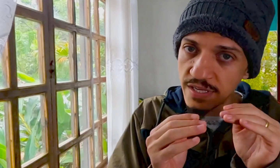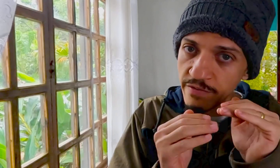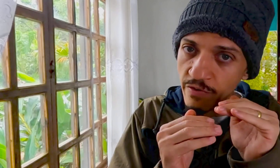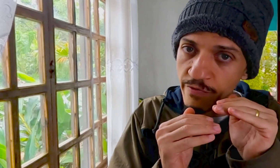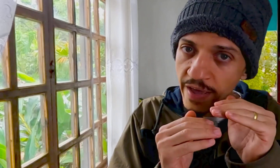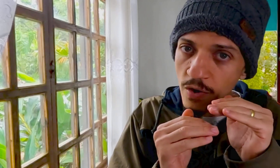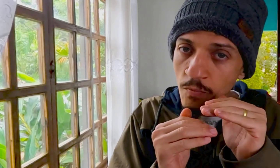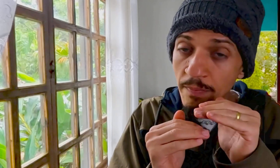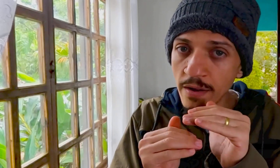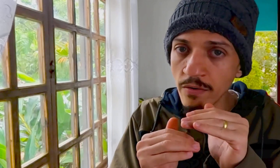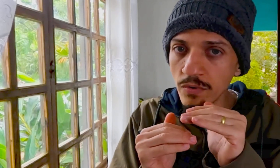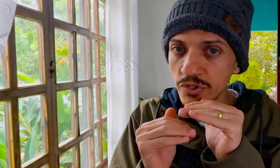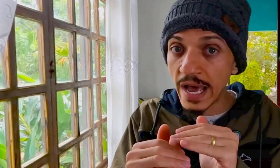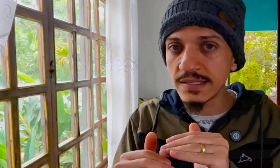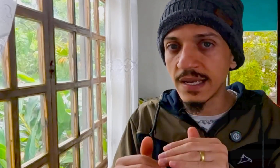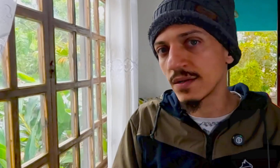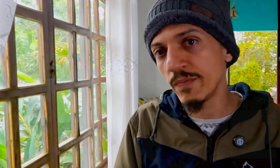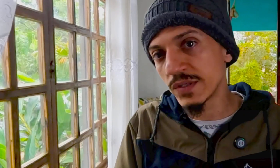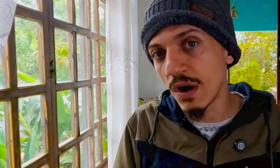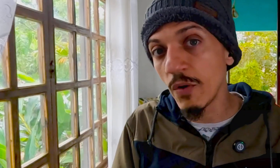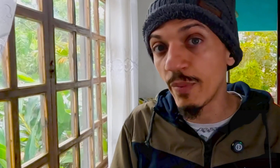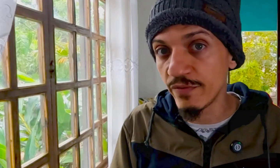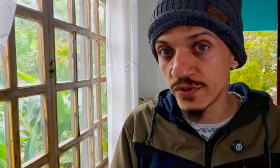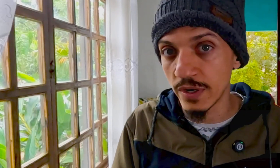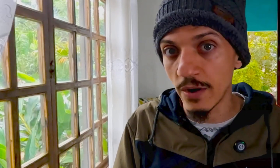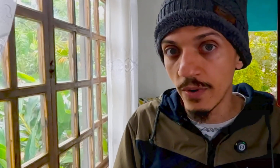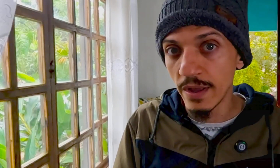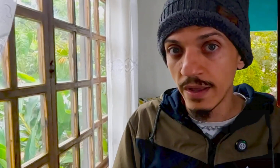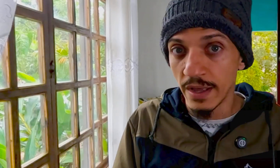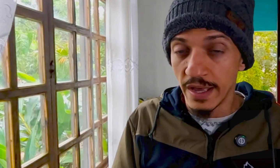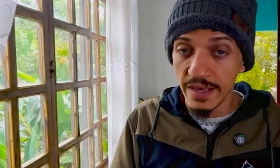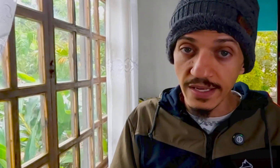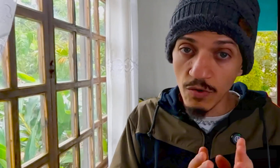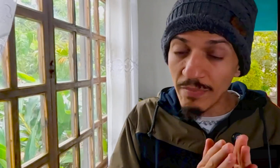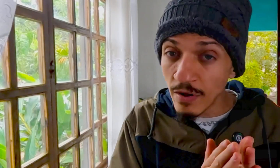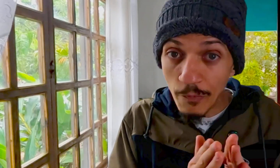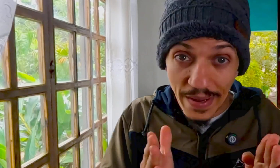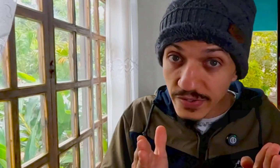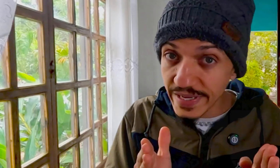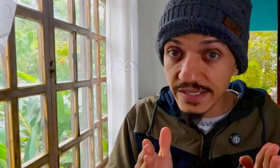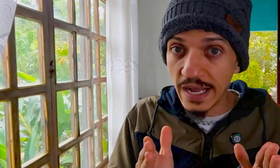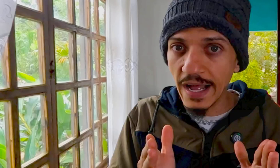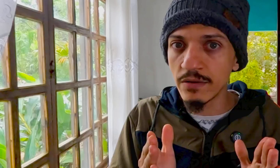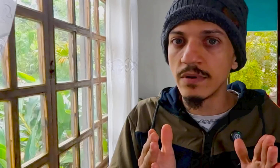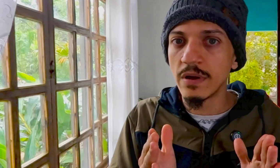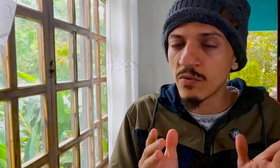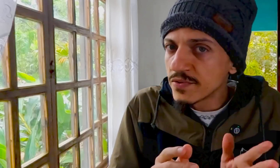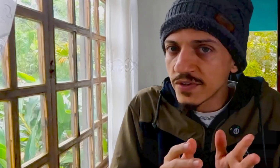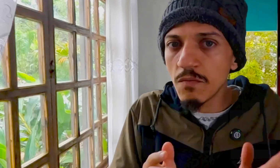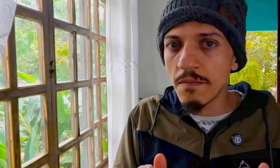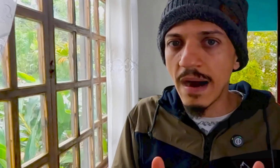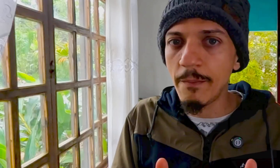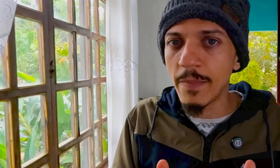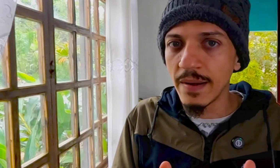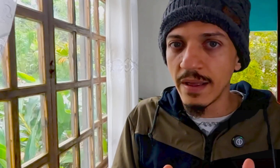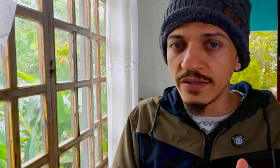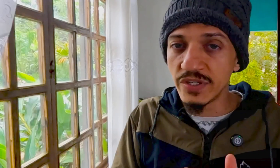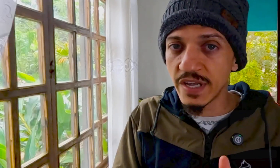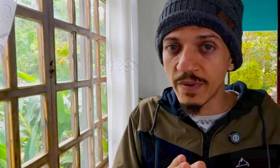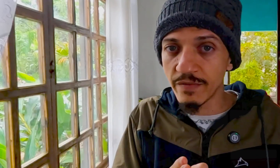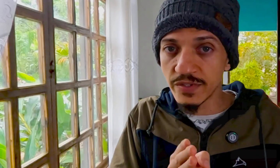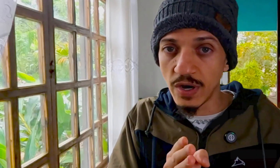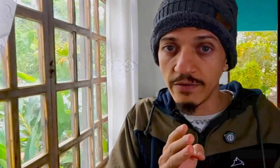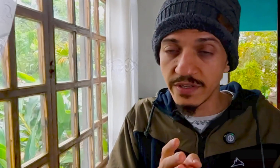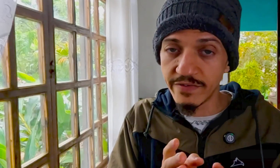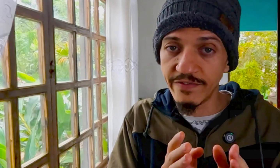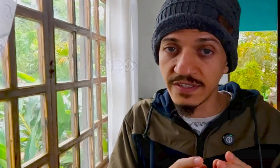vou desenvolver um plano de realização pessoal e profissional. E esse é um plano personalizado, como se fosse um mapa, dizendo